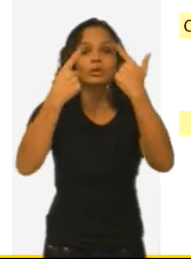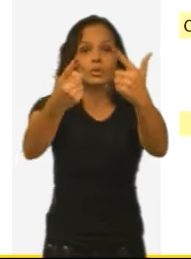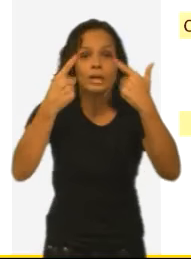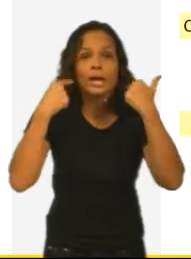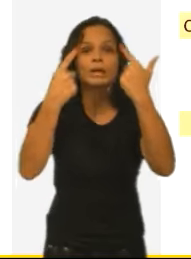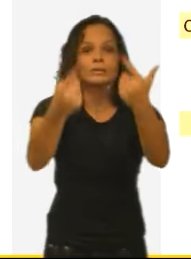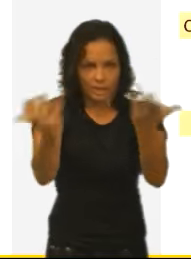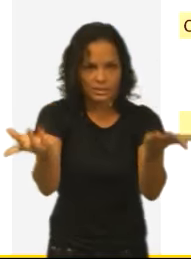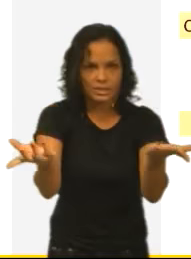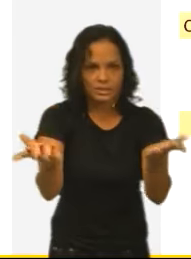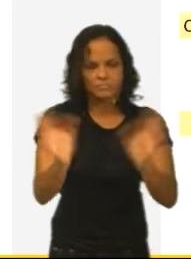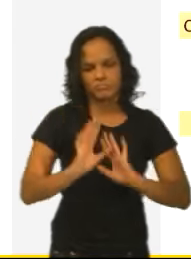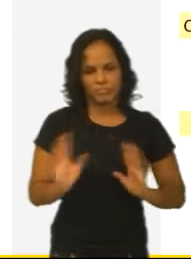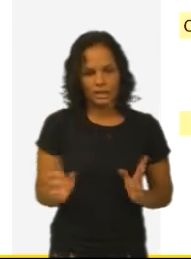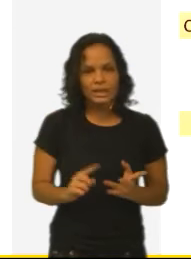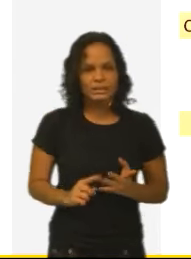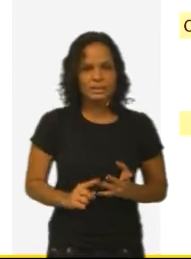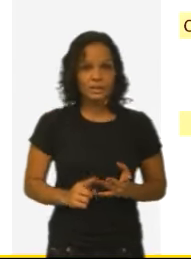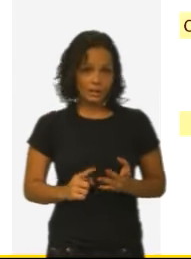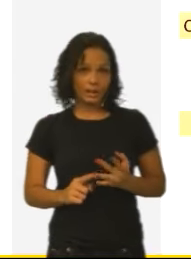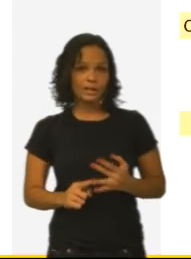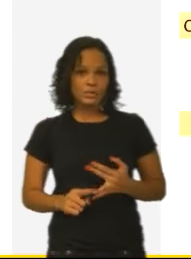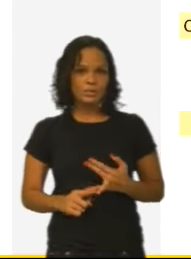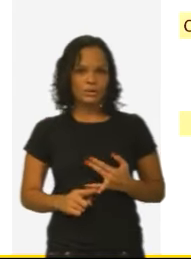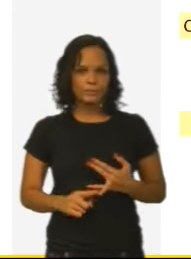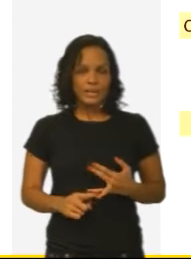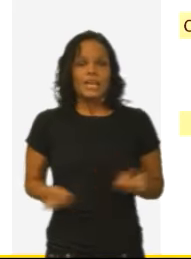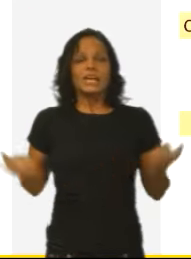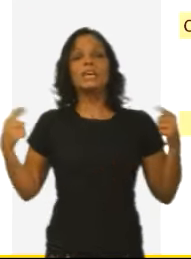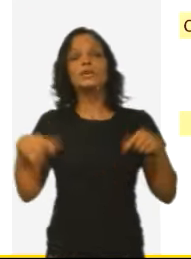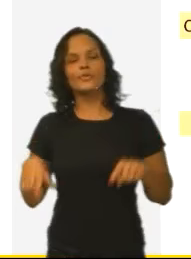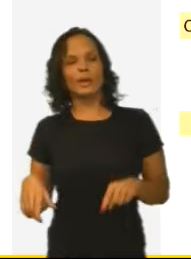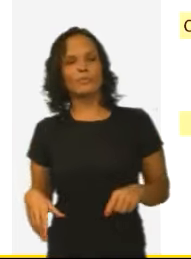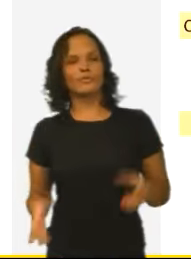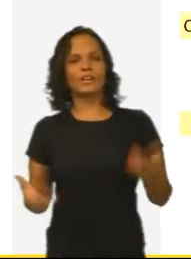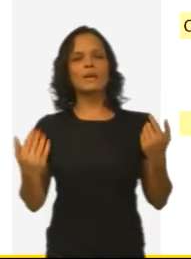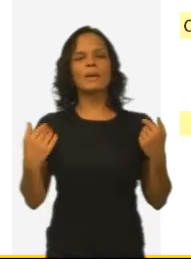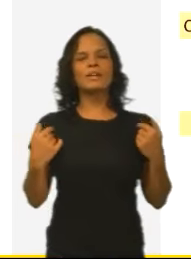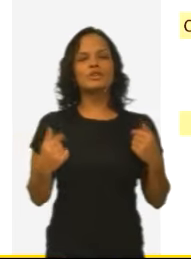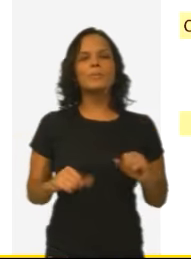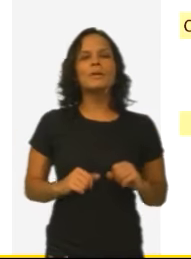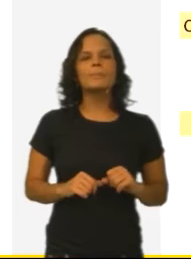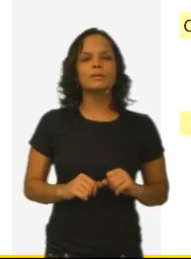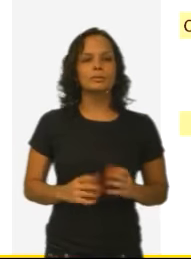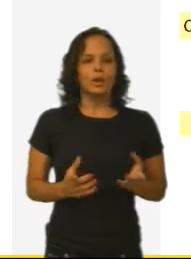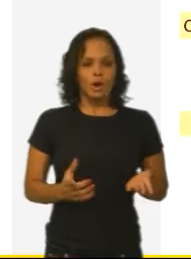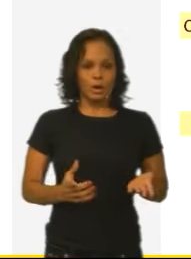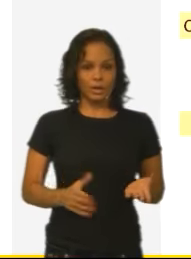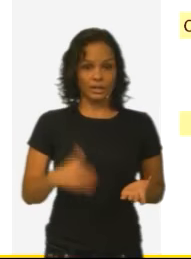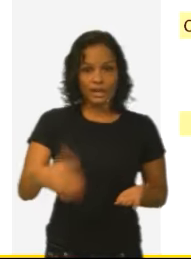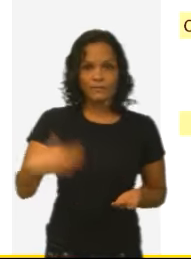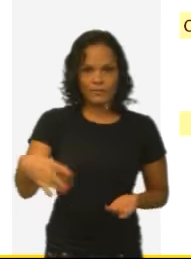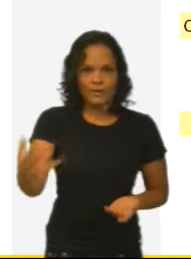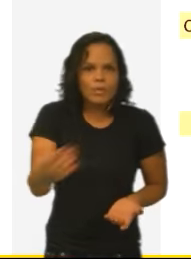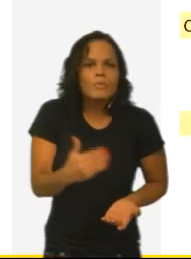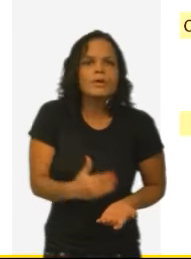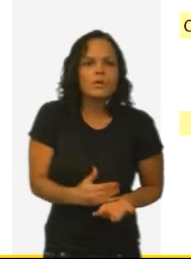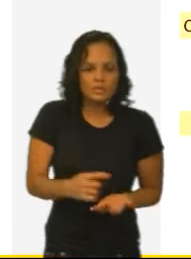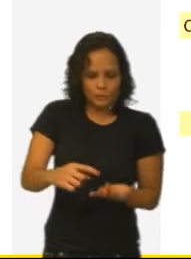tô olhando, né, assim? Beleza, que ele é núcleo. E que o verbo ver, ele pede complemento. Ora, quem vê, vê alguma coisa. Eu